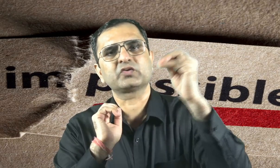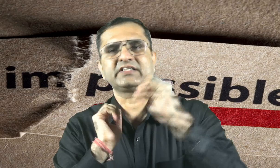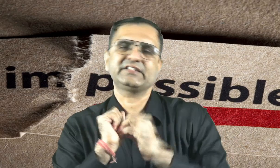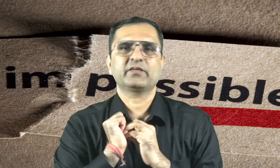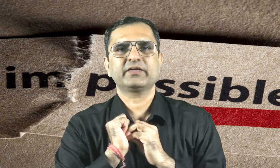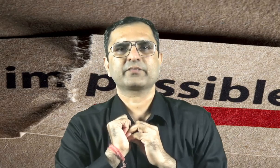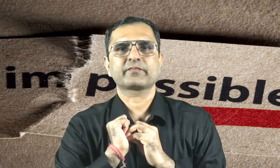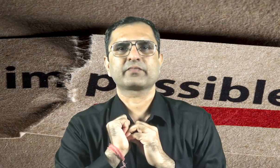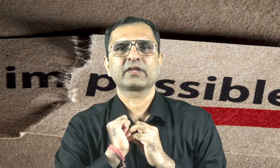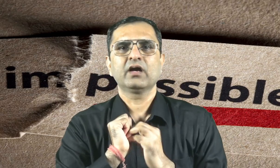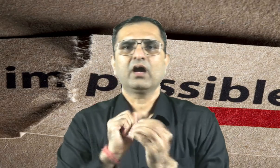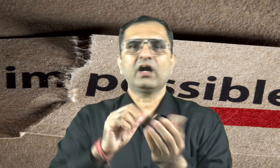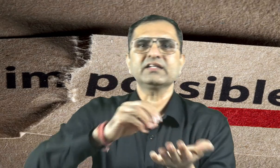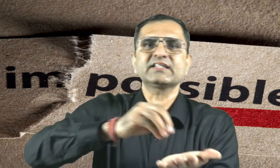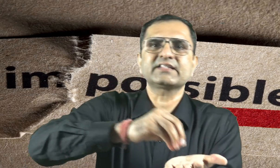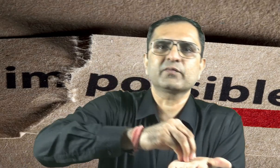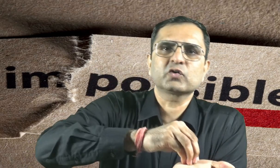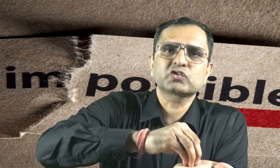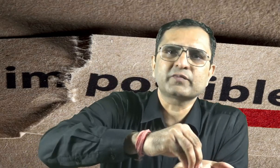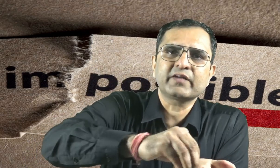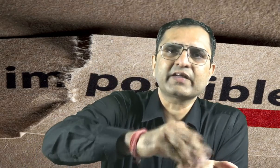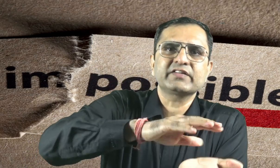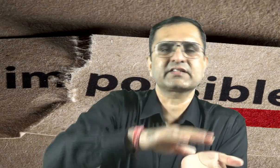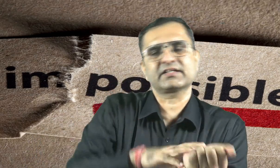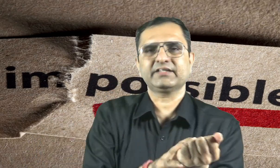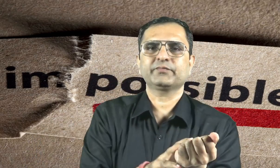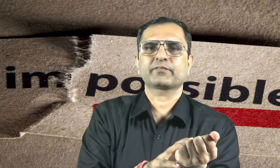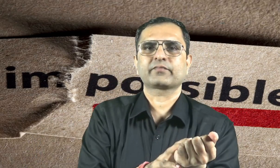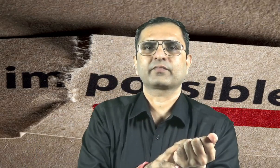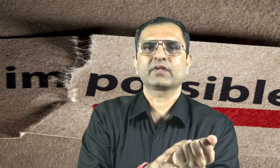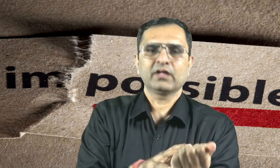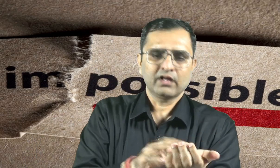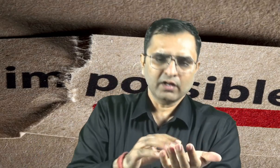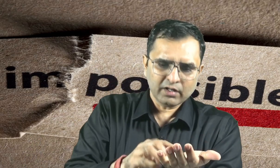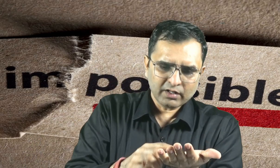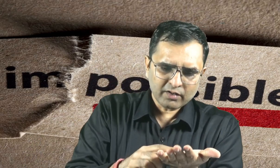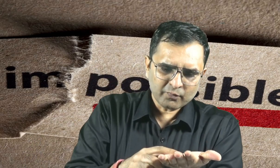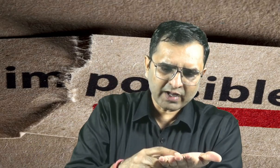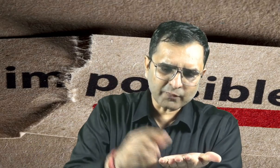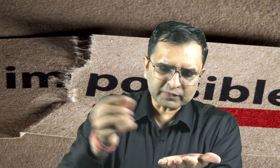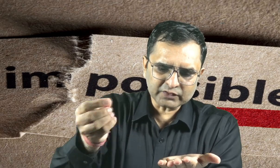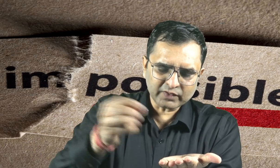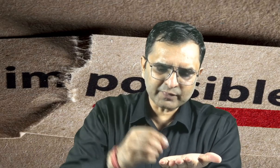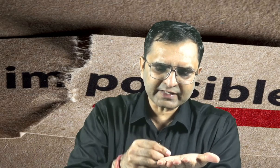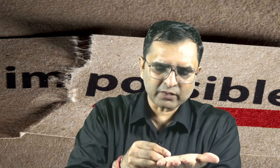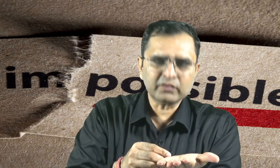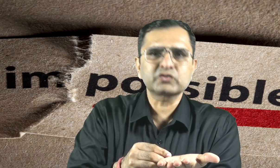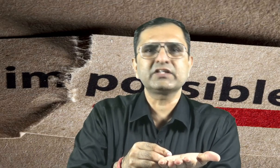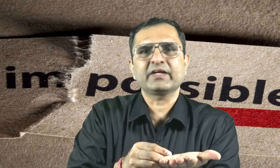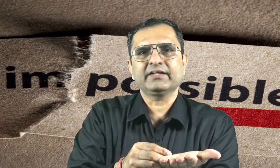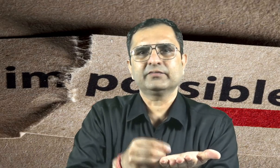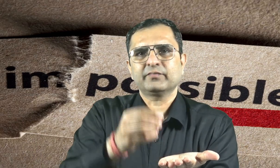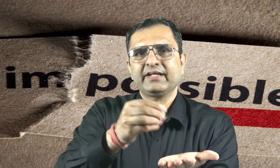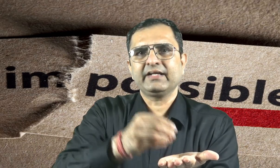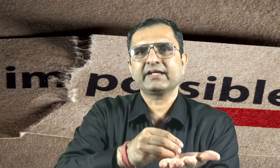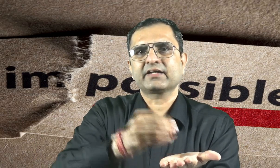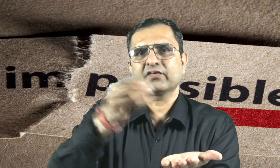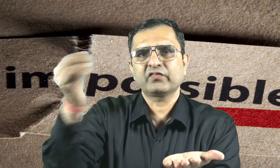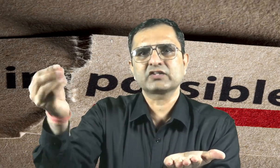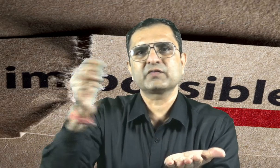कीजिए आपना अननेसेसरी हम लोग सोशल मीडिया टाइम वेस्ट करते हैं मैं आपको बताऊं अभी क्या हुआ कुछ दिन पहले ना मैंने एक फेस टू फेस की